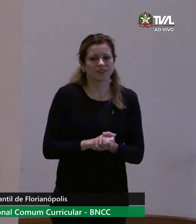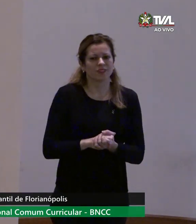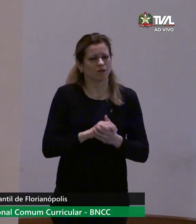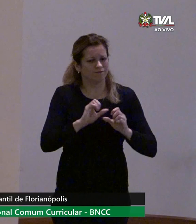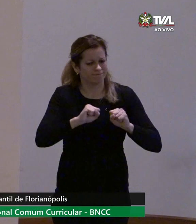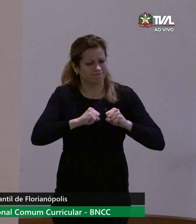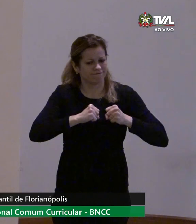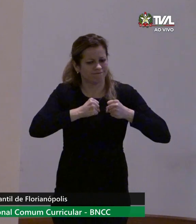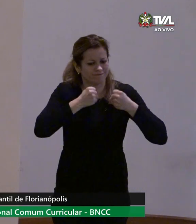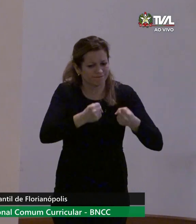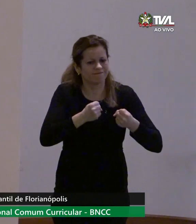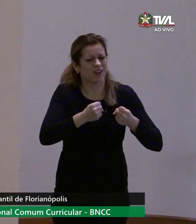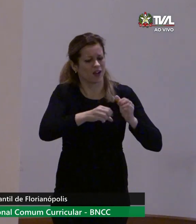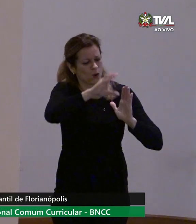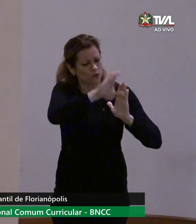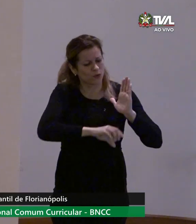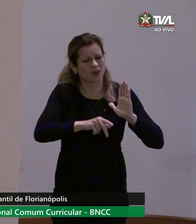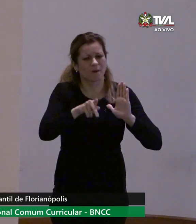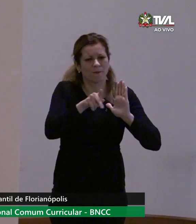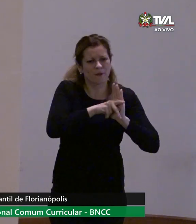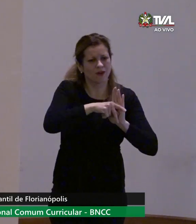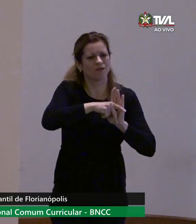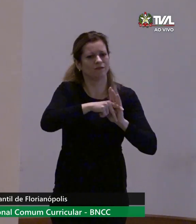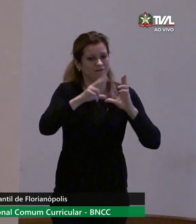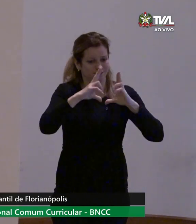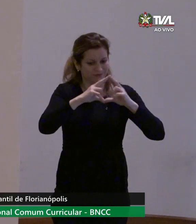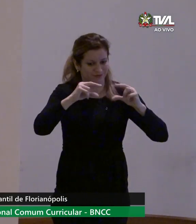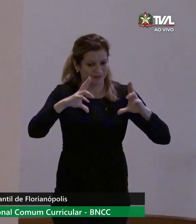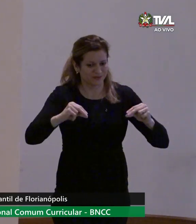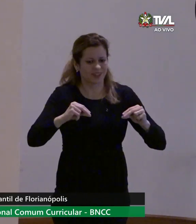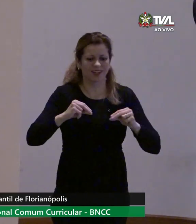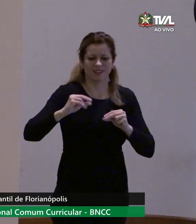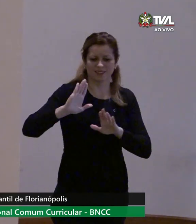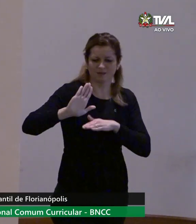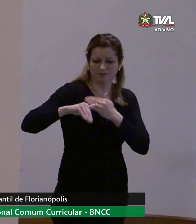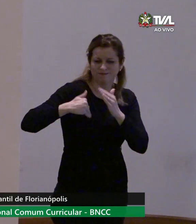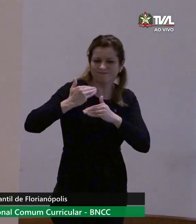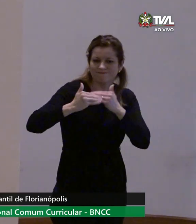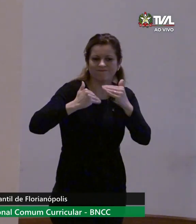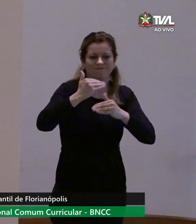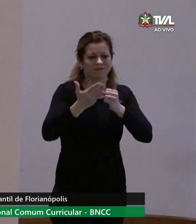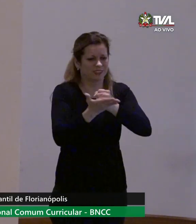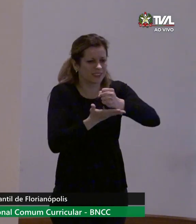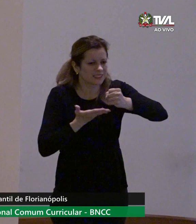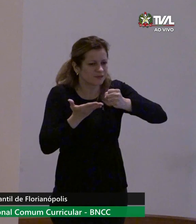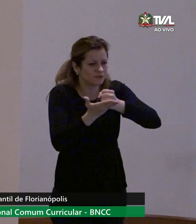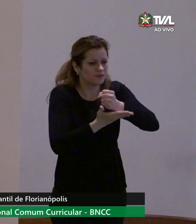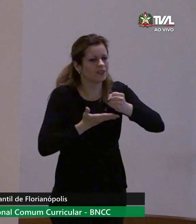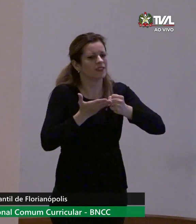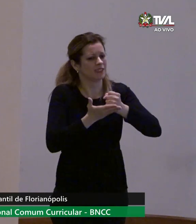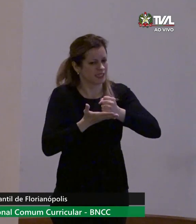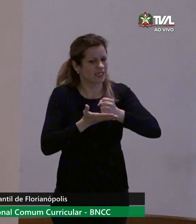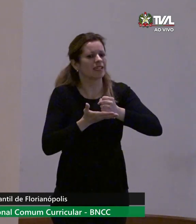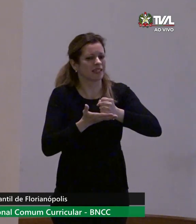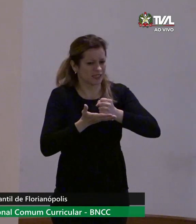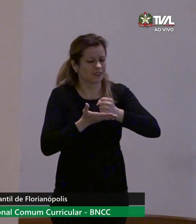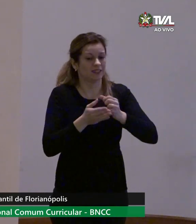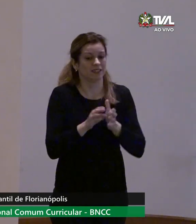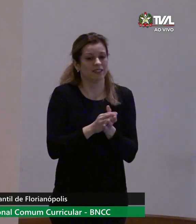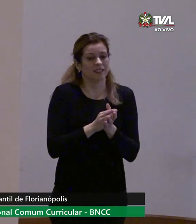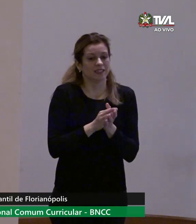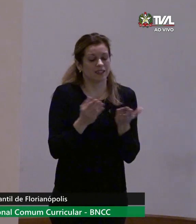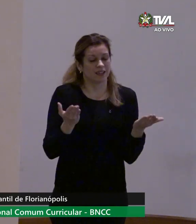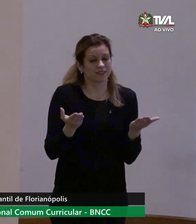fortalecer os nossos próprio currículo né porque a elaboração da base o processo de consulta pública e toda a discussão